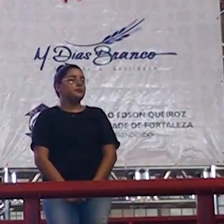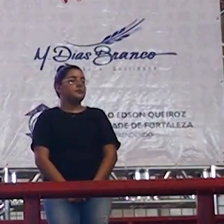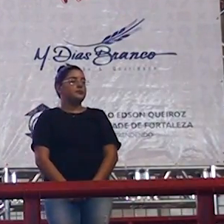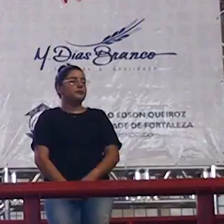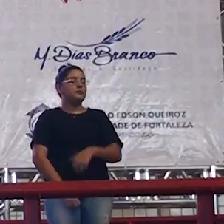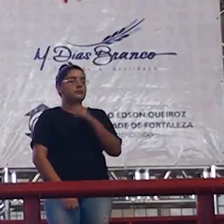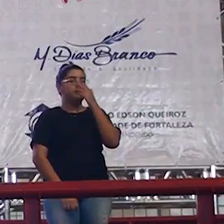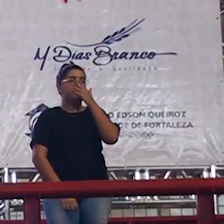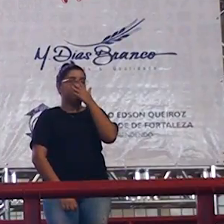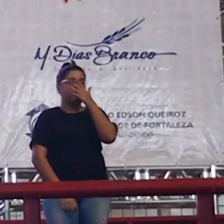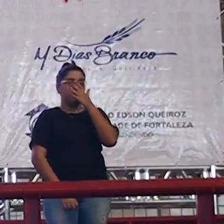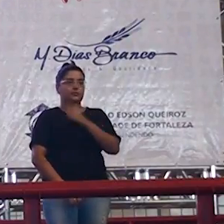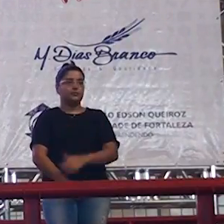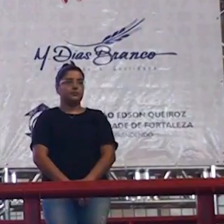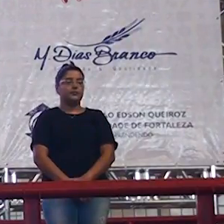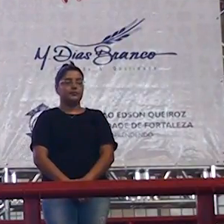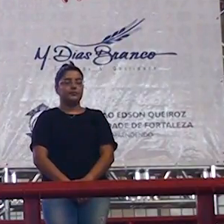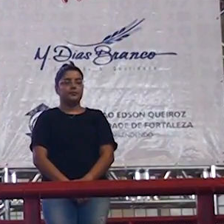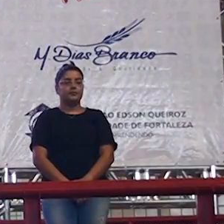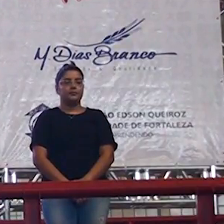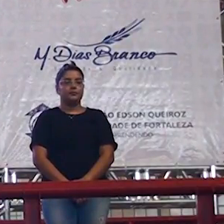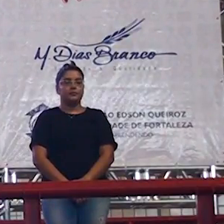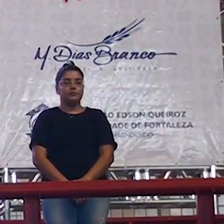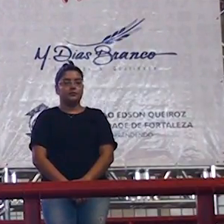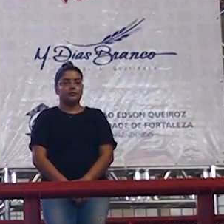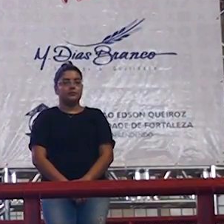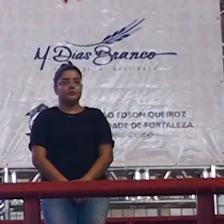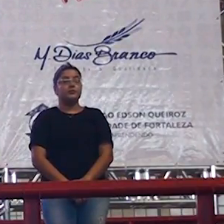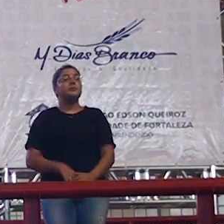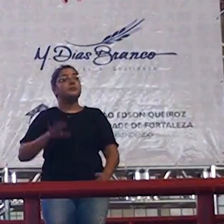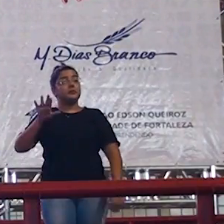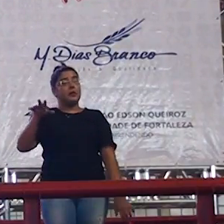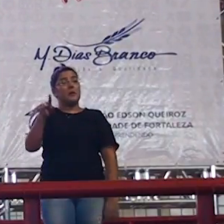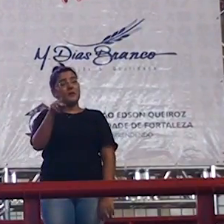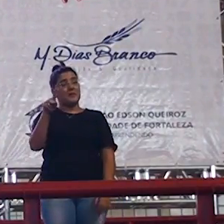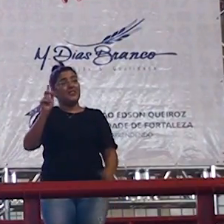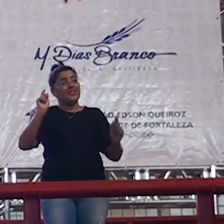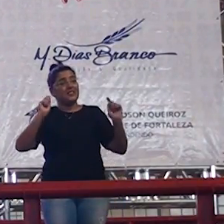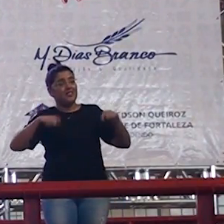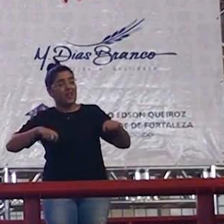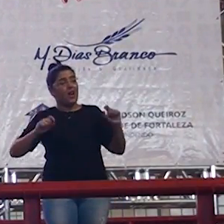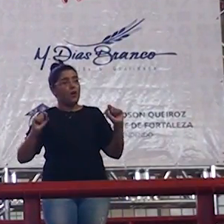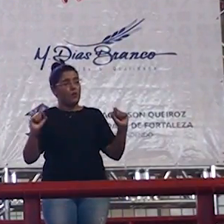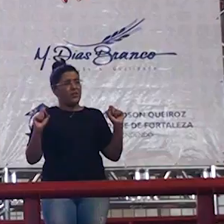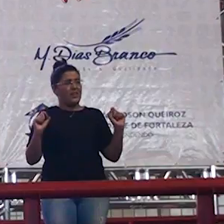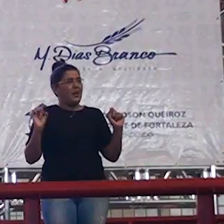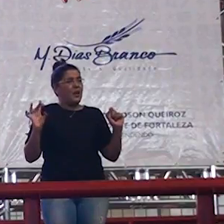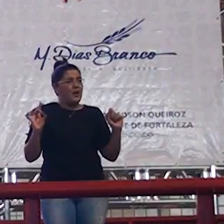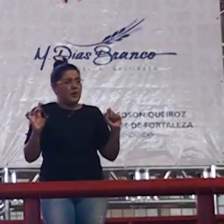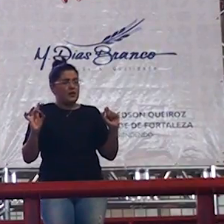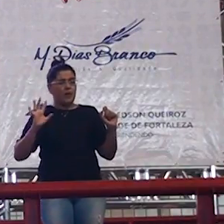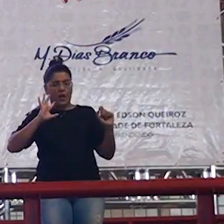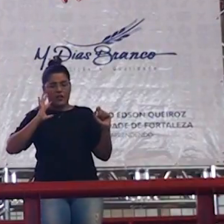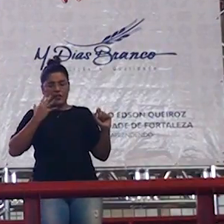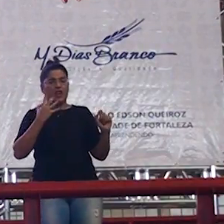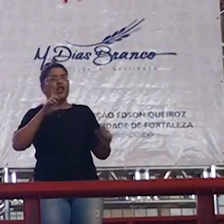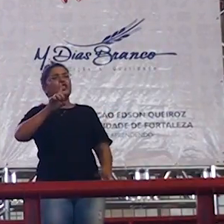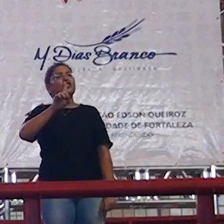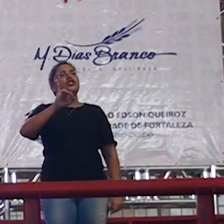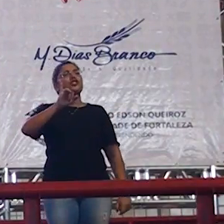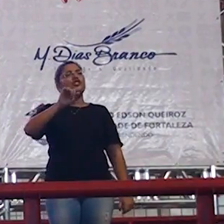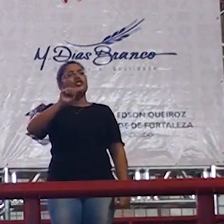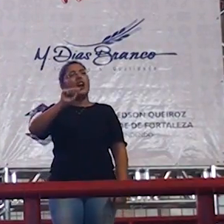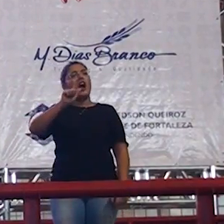número de diagonais. Professor, dá para apenas definir o que, é que seria uma